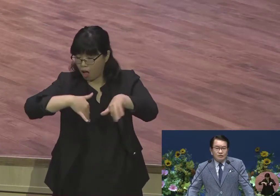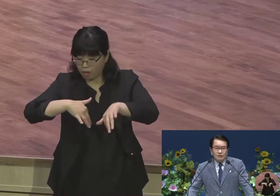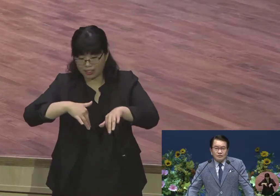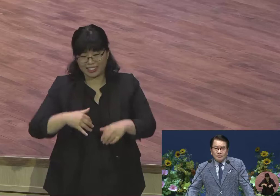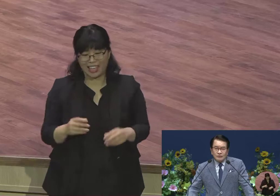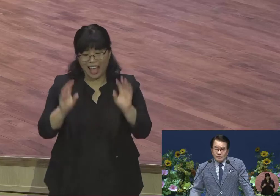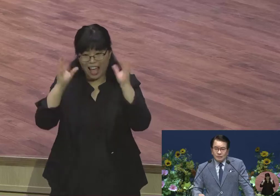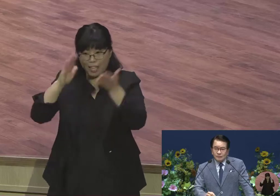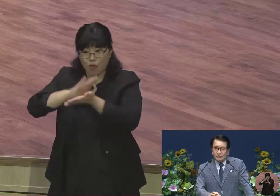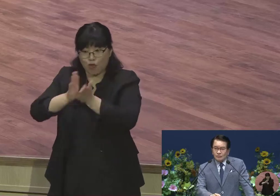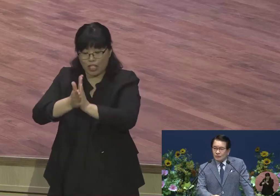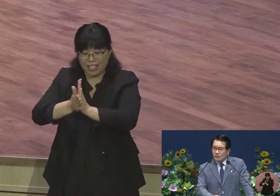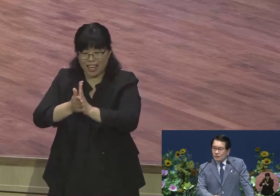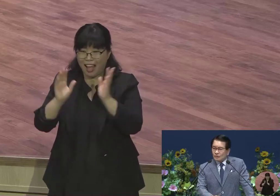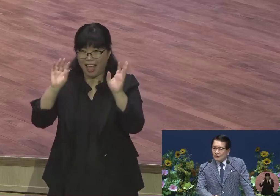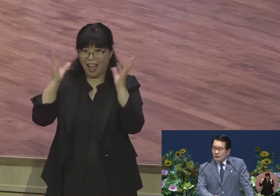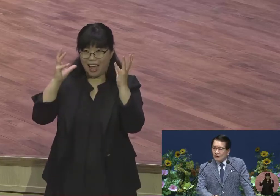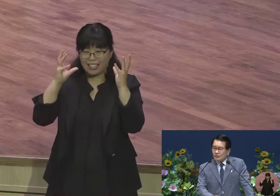이유 없어요.